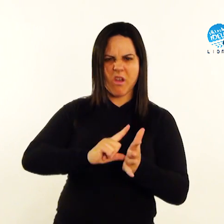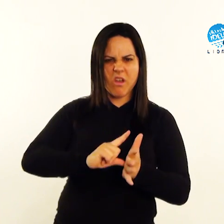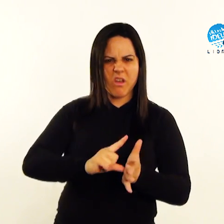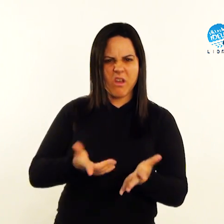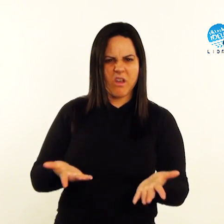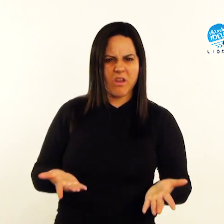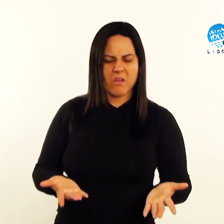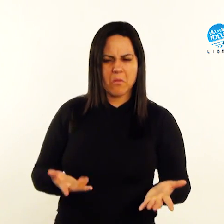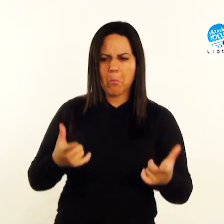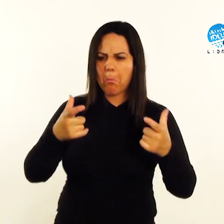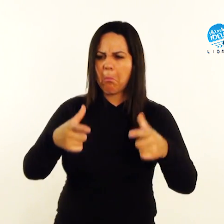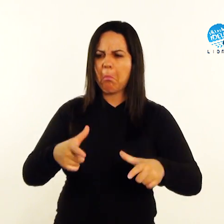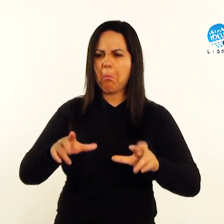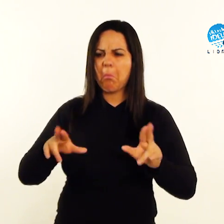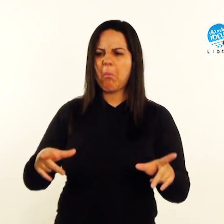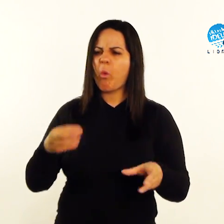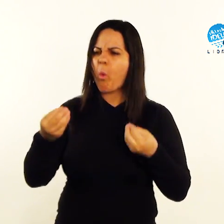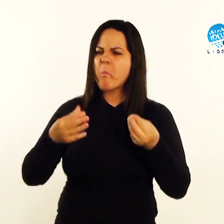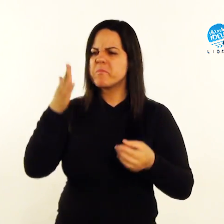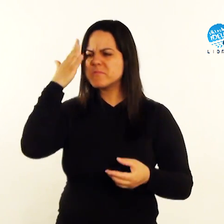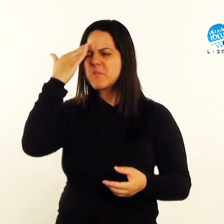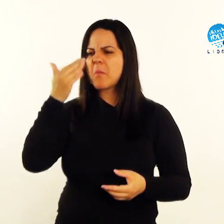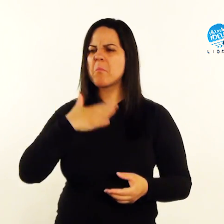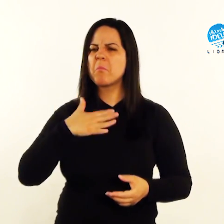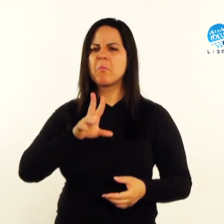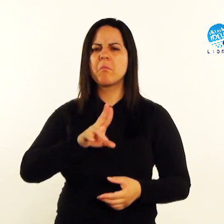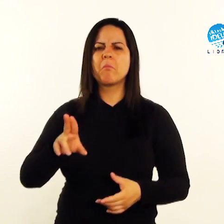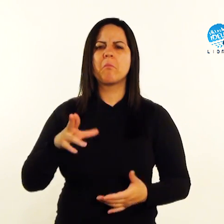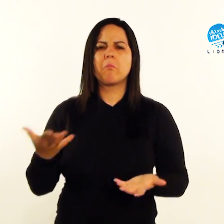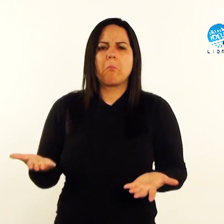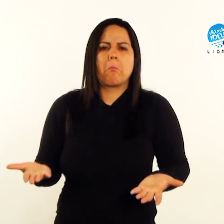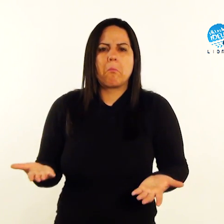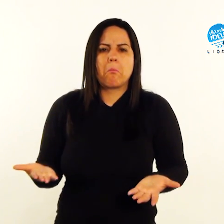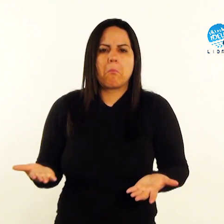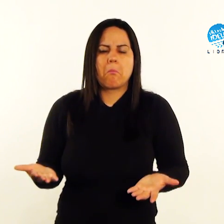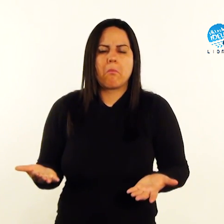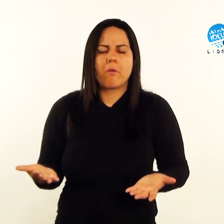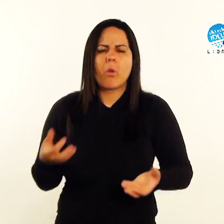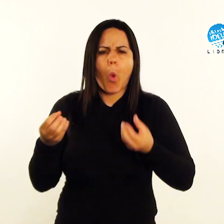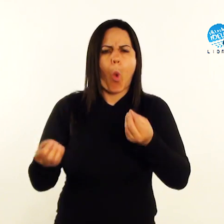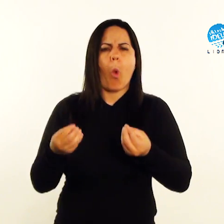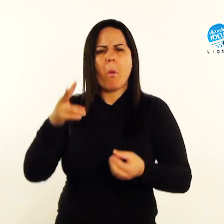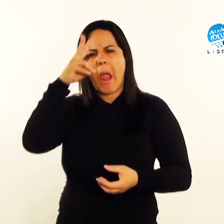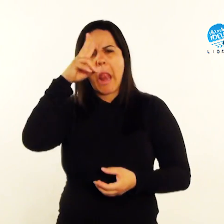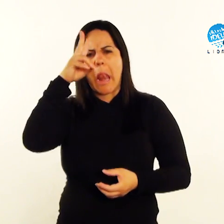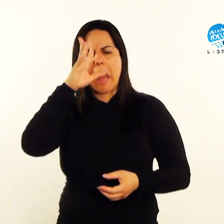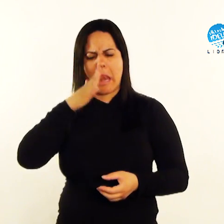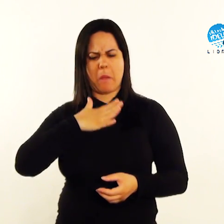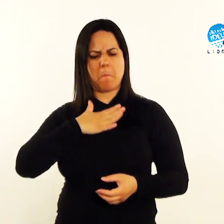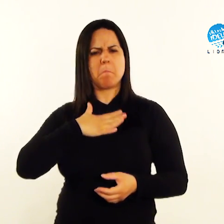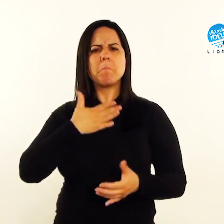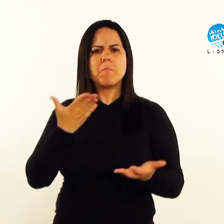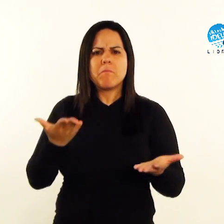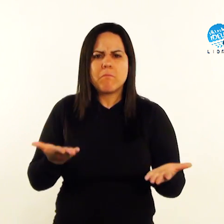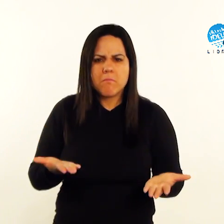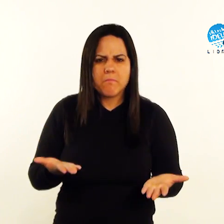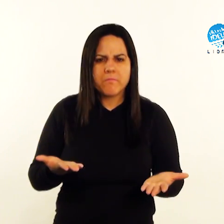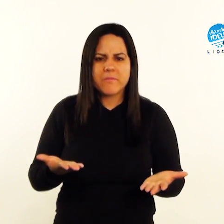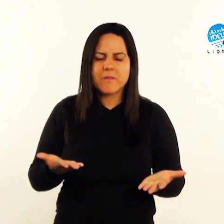lugar? Como é que ele sabe o meu nome? E como é que ele lembra de mim? Porque eu